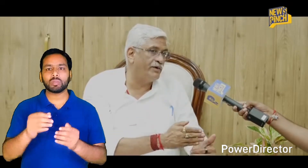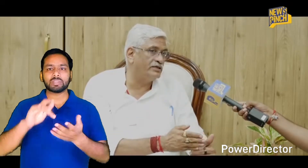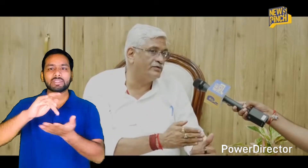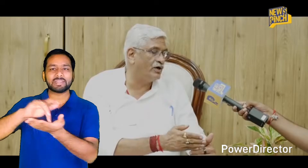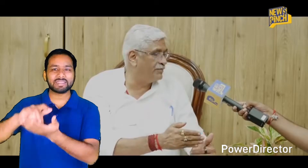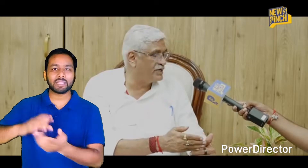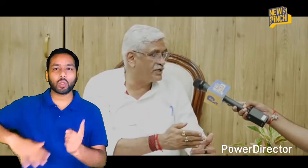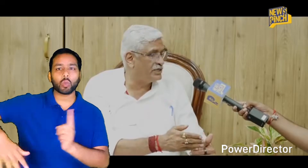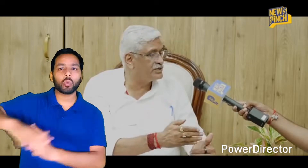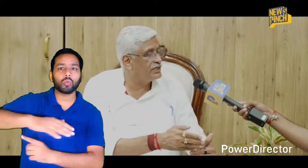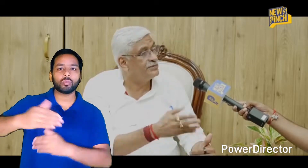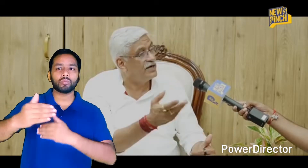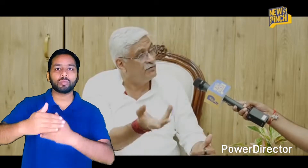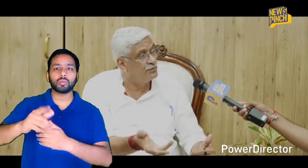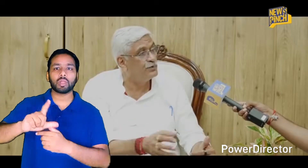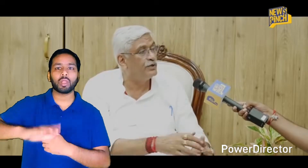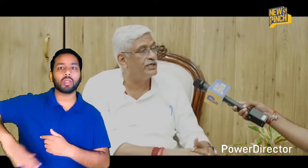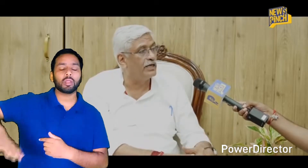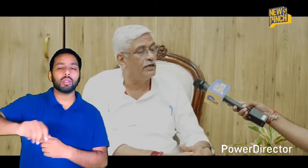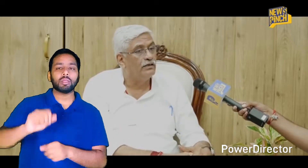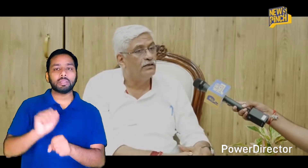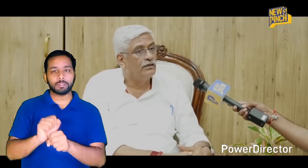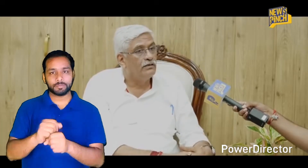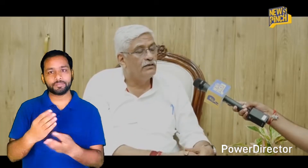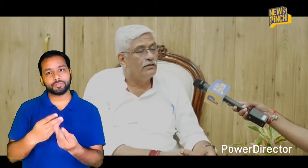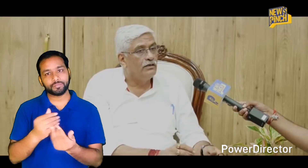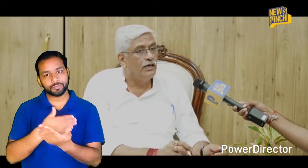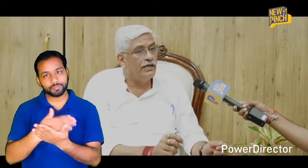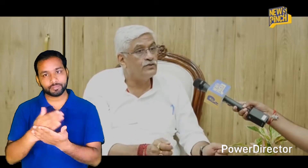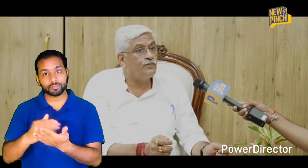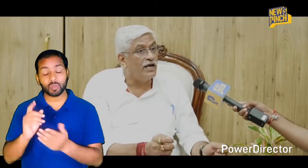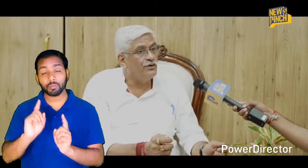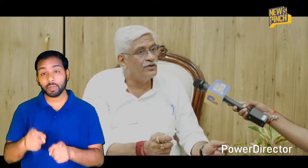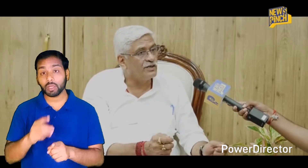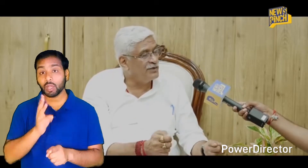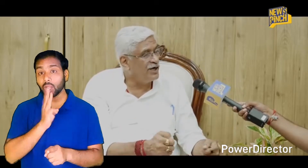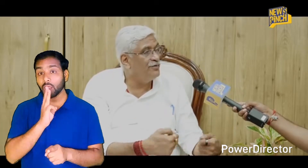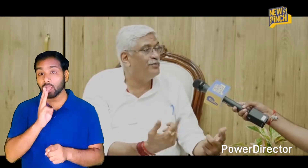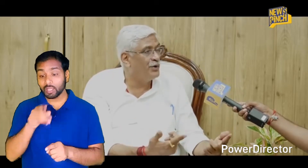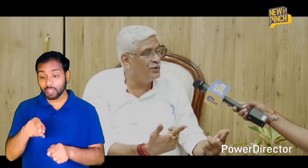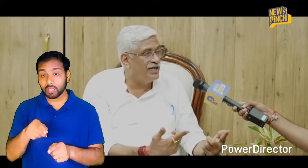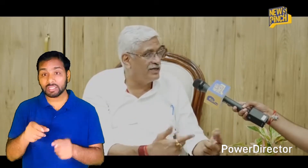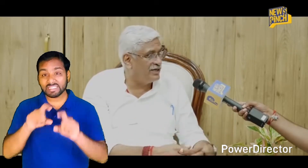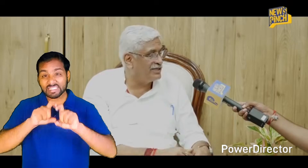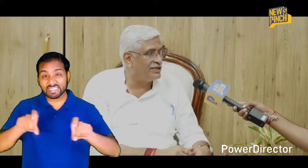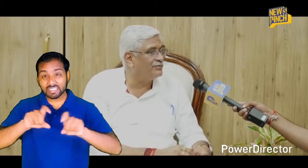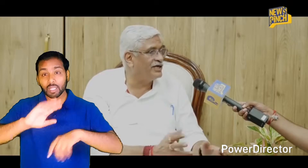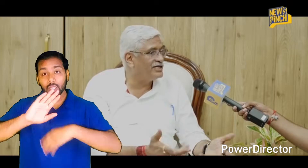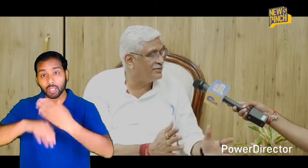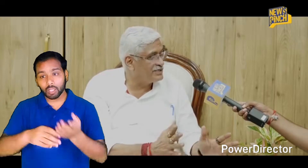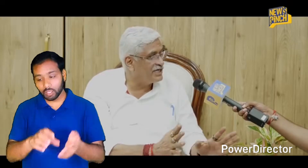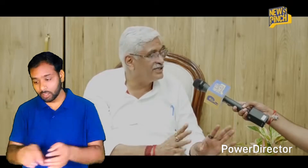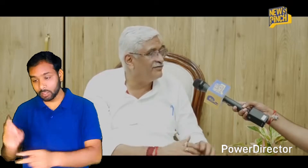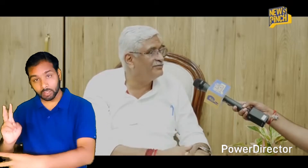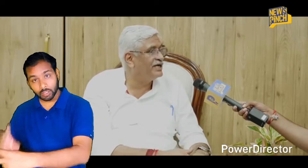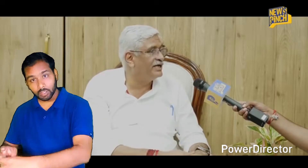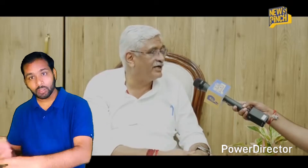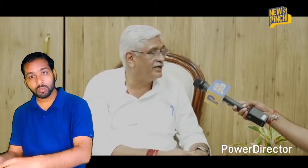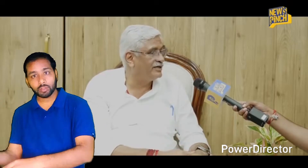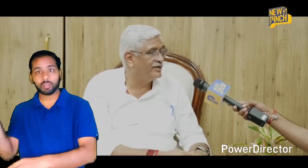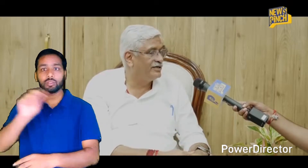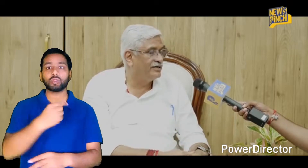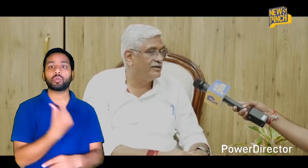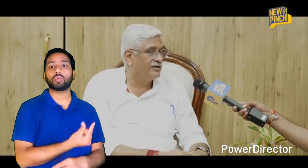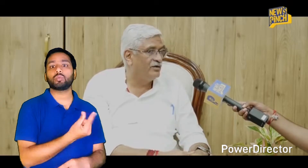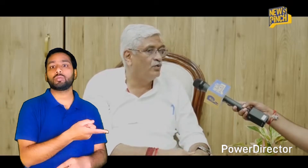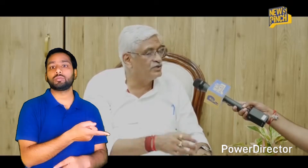सीवेज ट्रीटमेंट प्लांट थे वो कंप्लीशन के स्टेज पर हैं, वो पूरे हो जाएंगे। लेकिन उस पानी को जब तक हम उपयोग नहीं करेंगे तब तक ये समस्या यथावत बनी